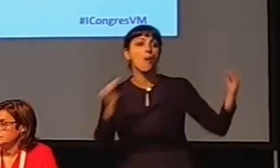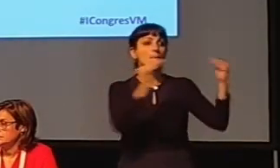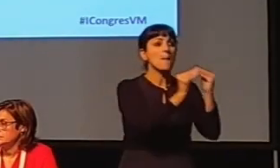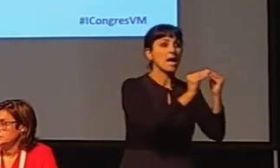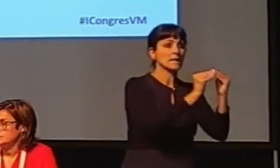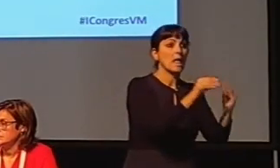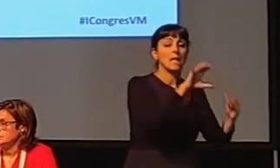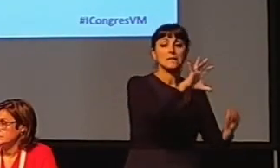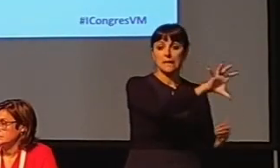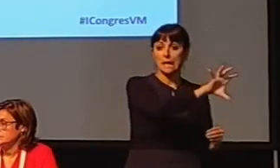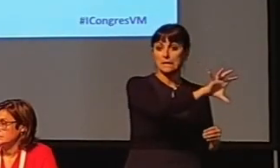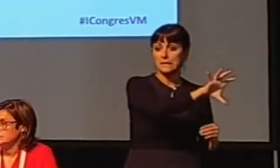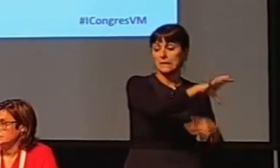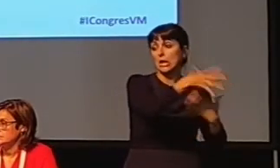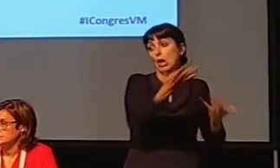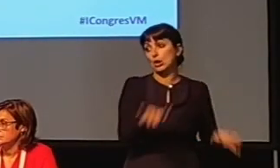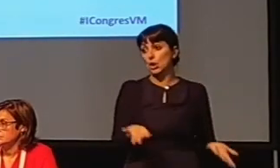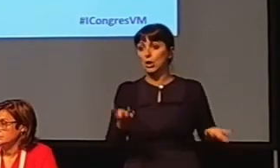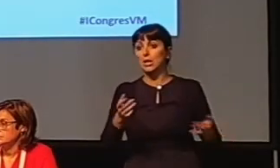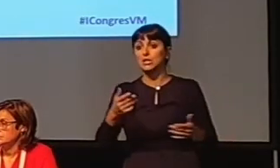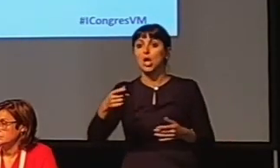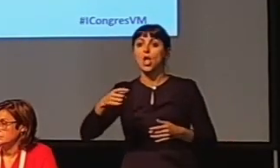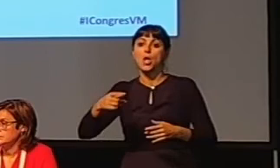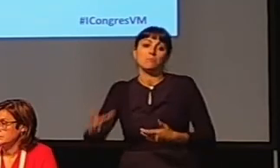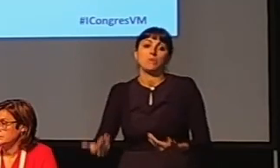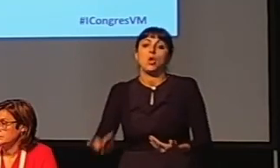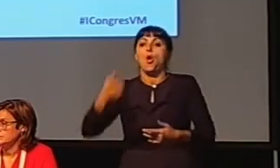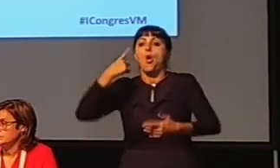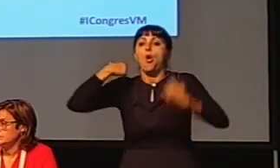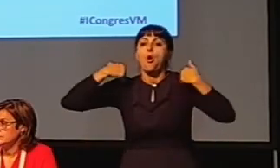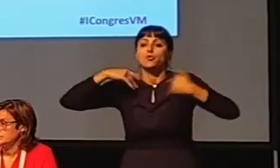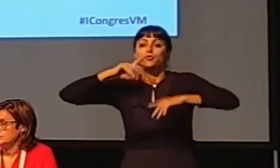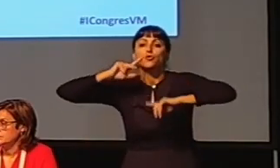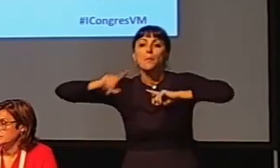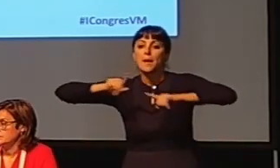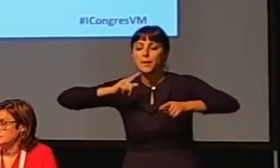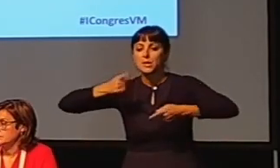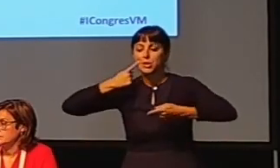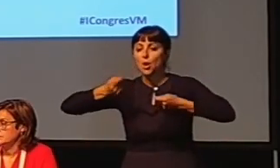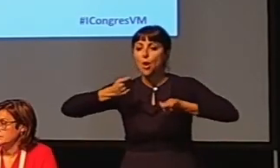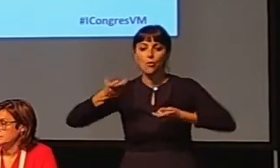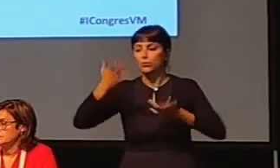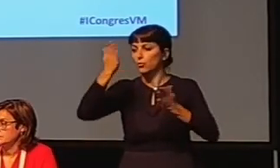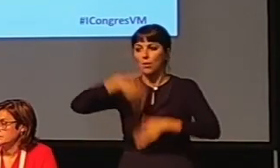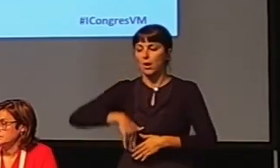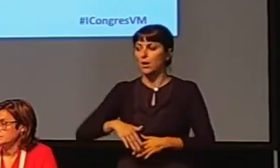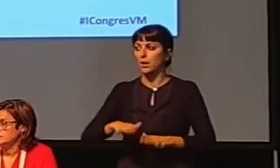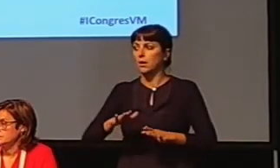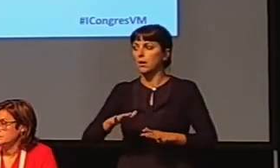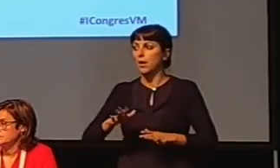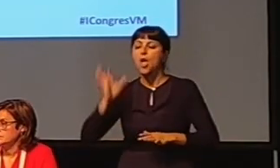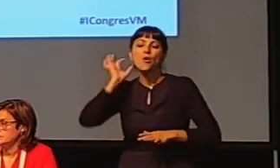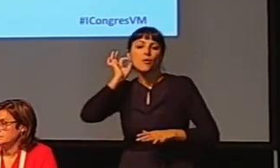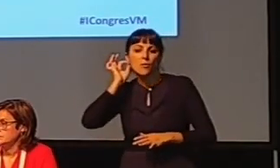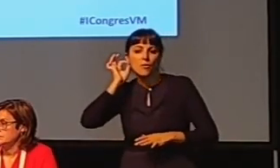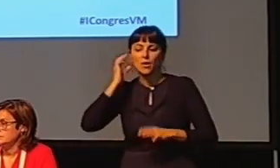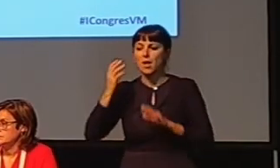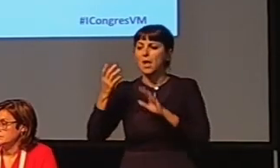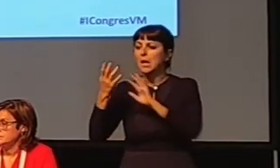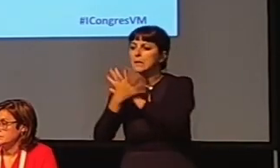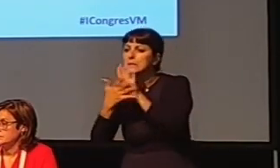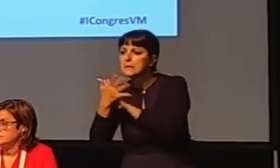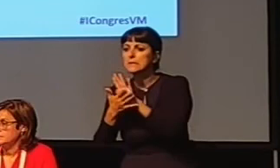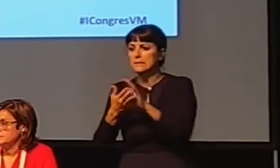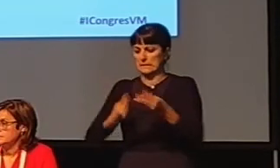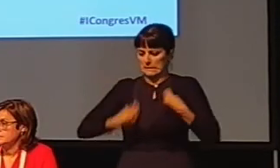supervisió. Sí, sí. Pots portar un any treballant amb víctimes i és igual, a ningú no tens un espai per poder parlar, per poder treballar